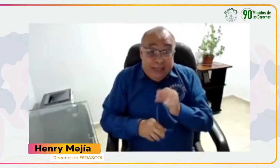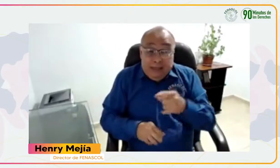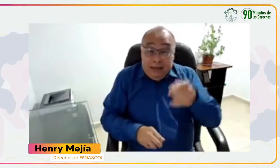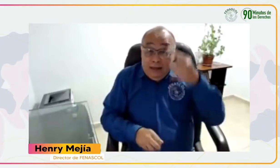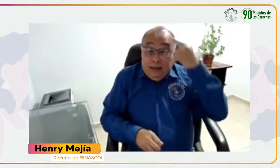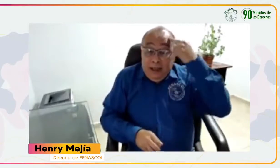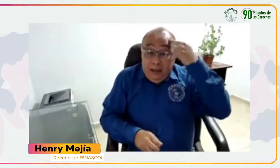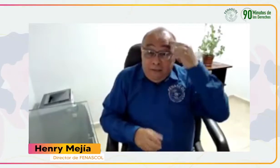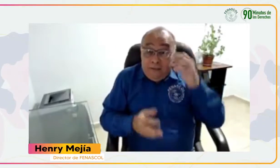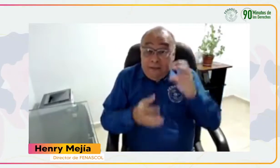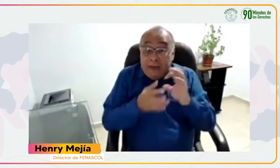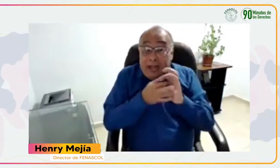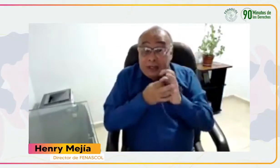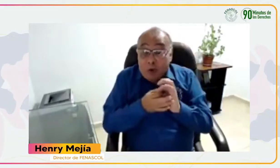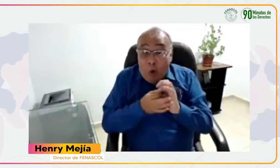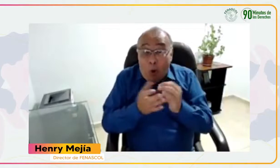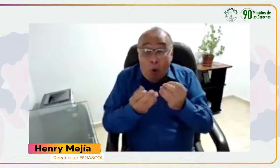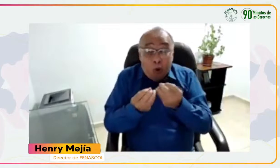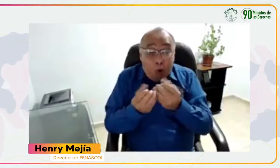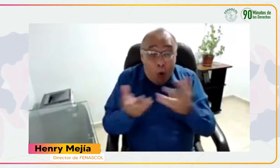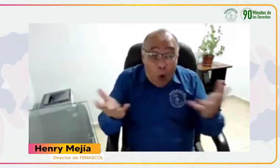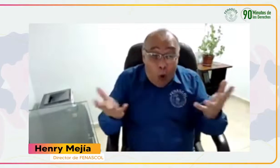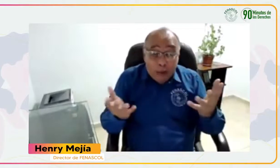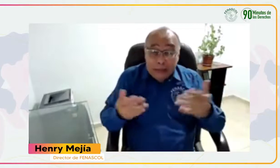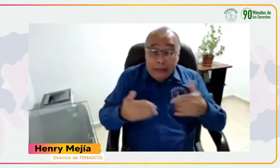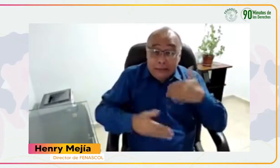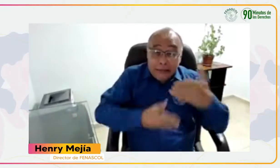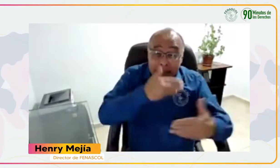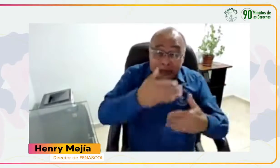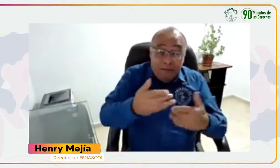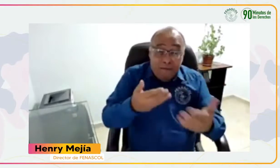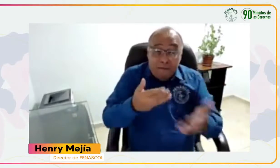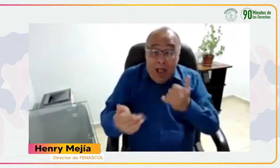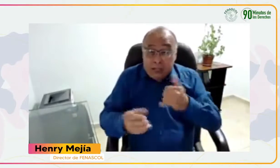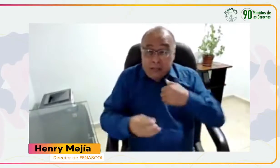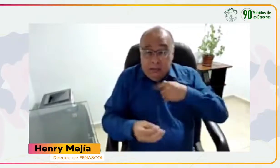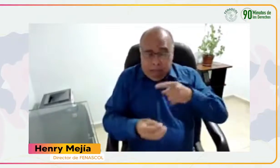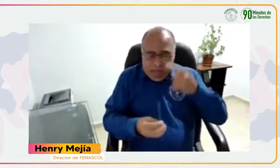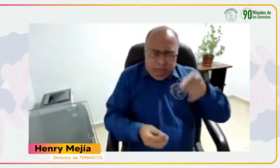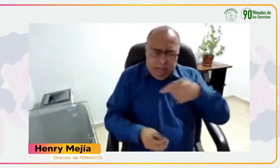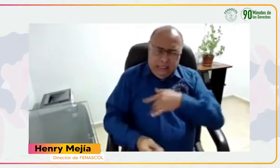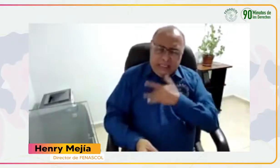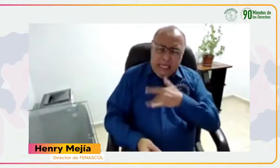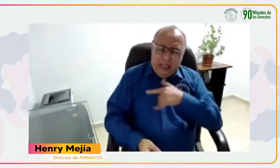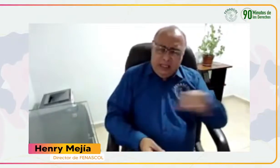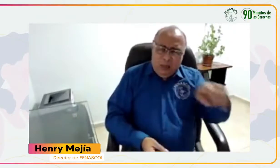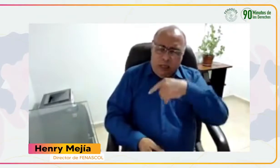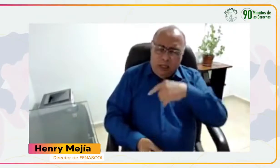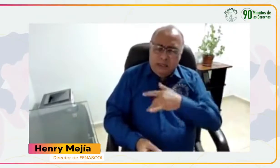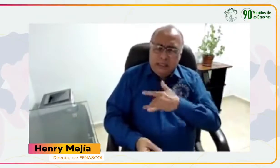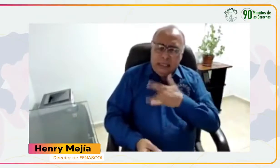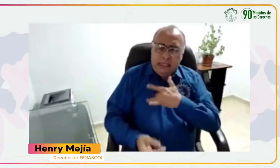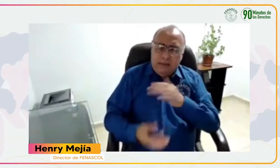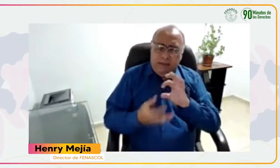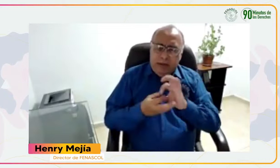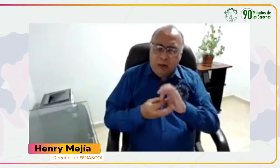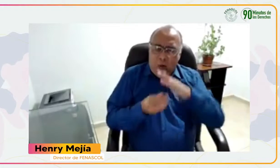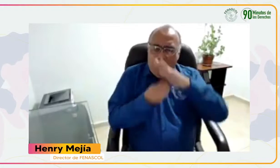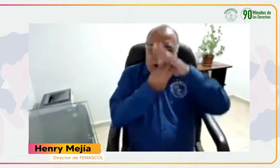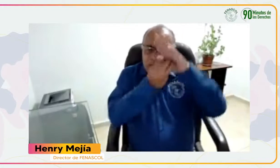y de verdad, porque eso es lo que queremos nosotros en FENASCOL. A veces sabemos que los procesos no son tan fáciles y siento que